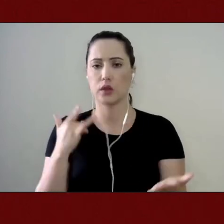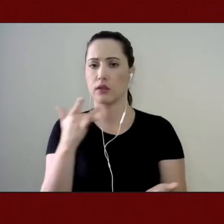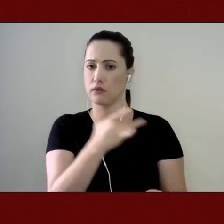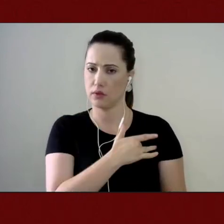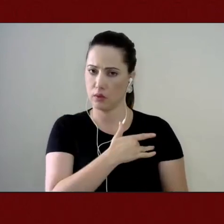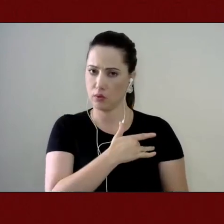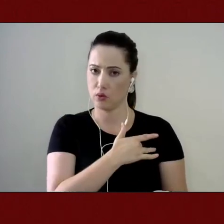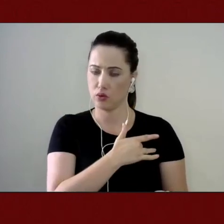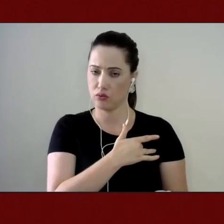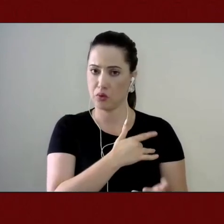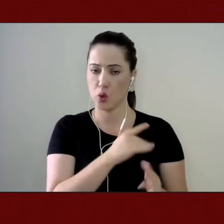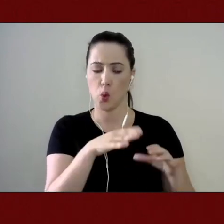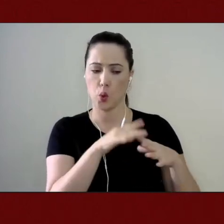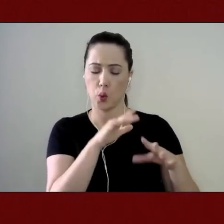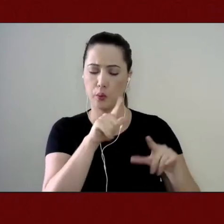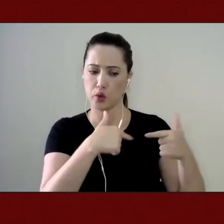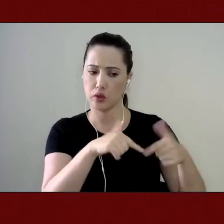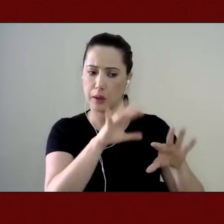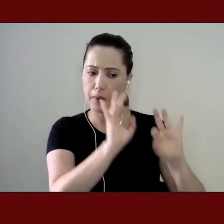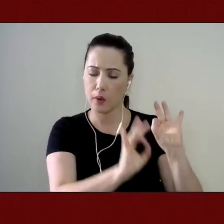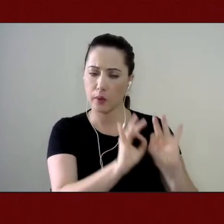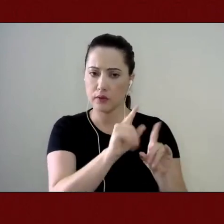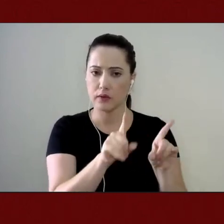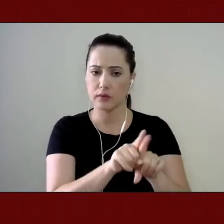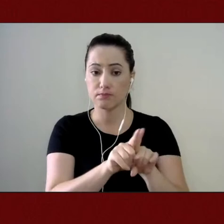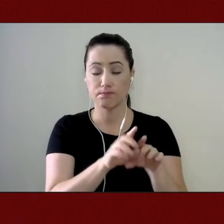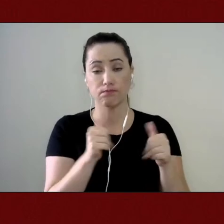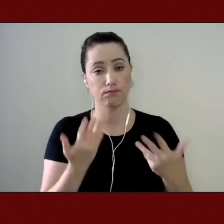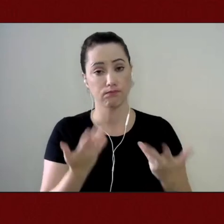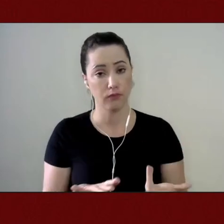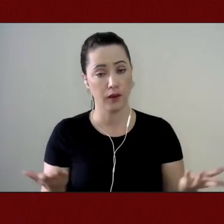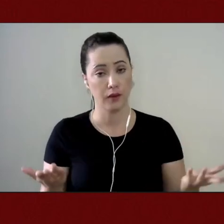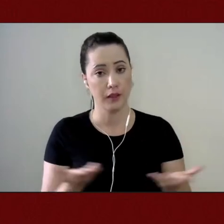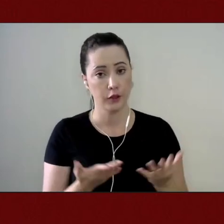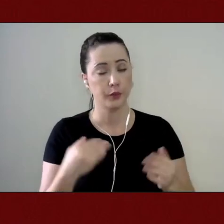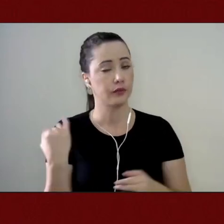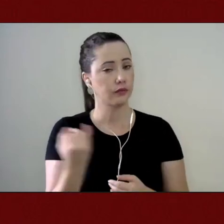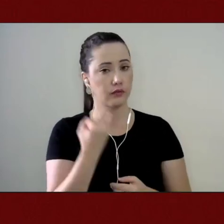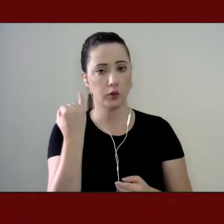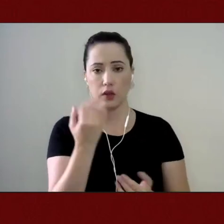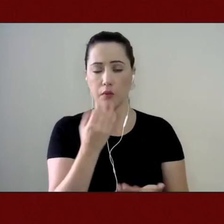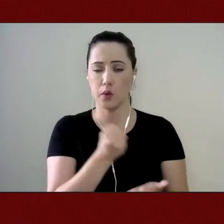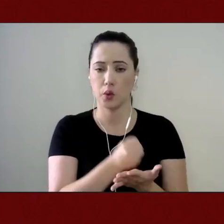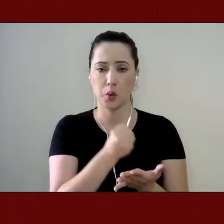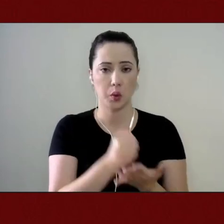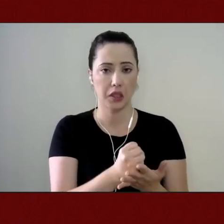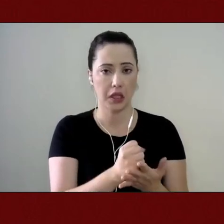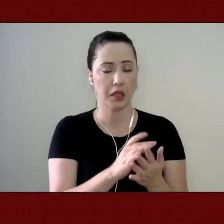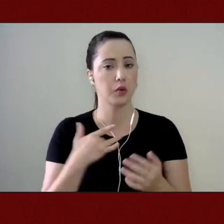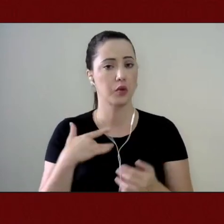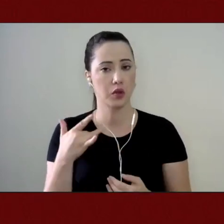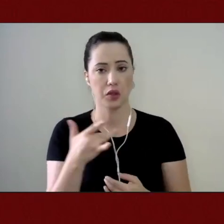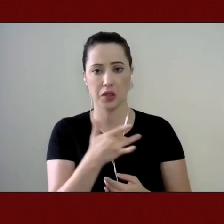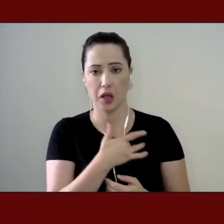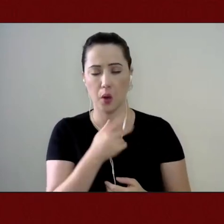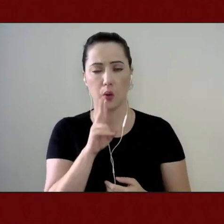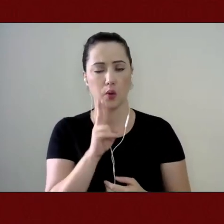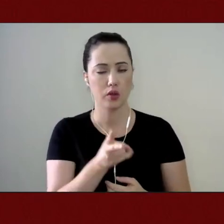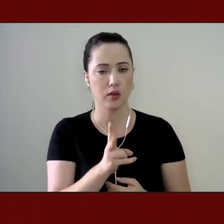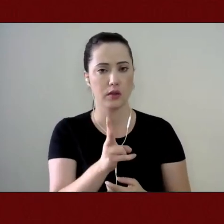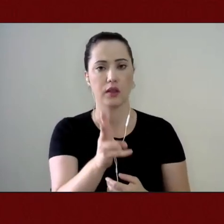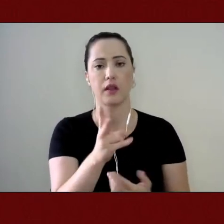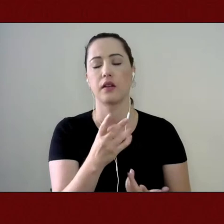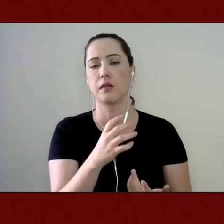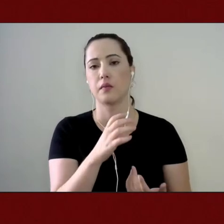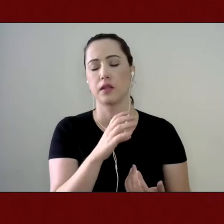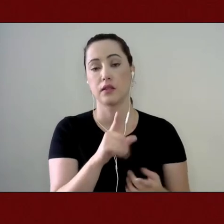organizados, e passou a ser um benefício importante nas conquistas anuais de renovação de acordos